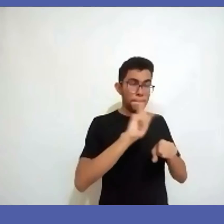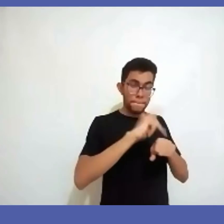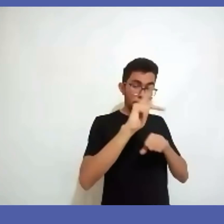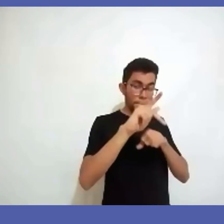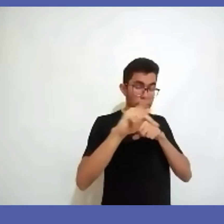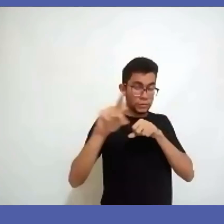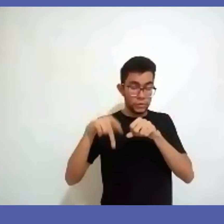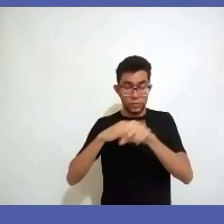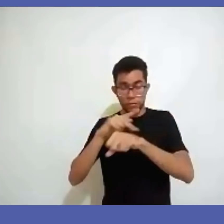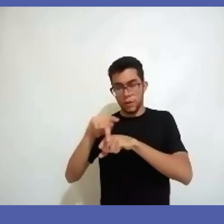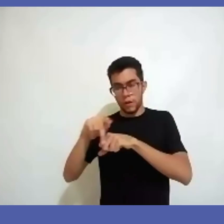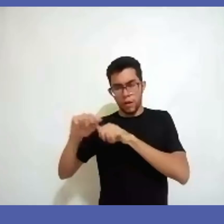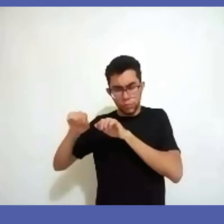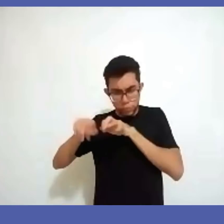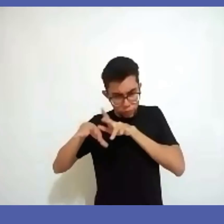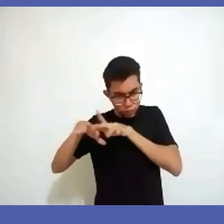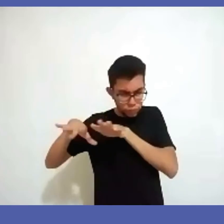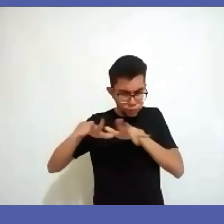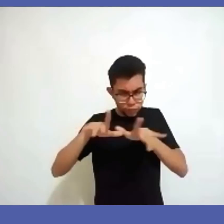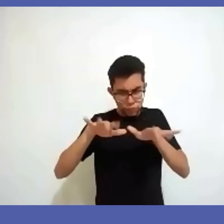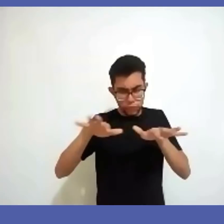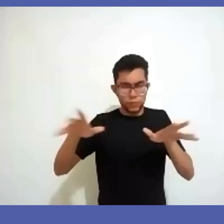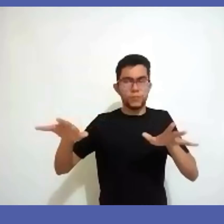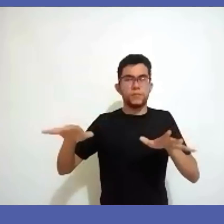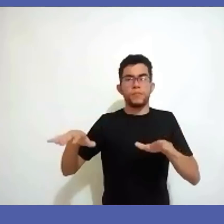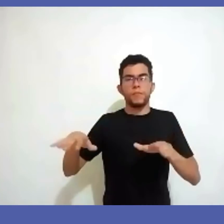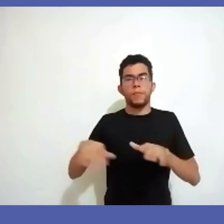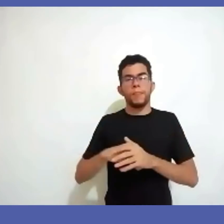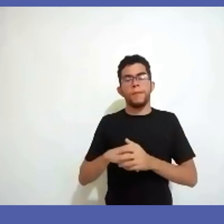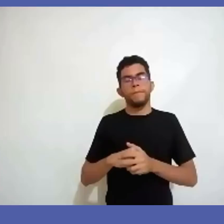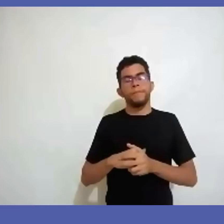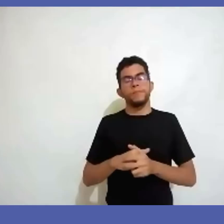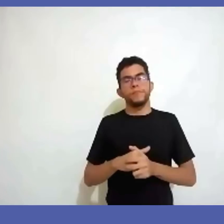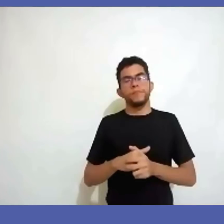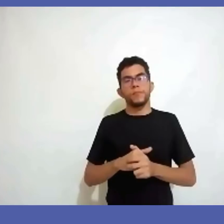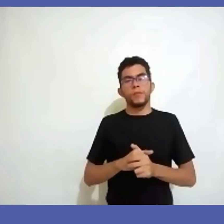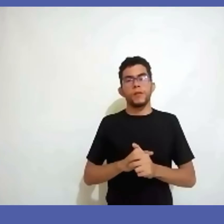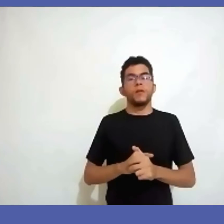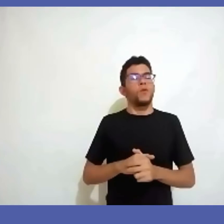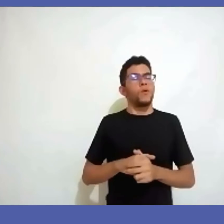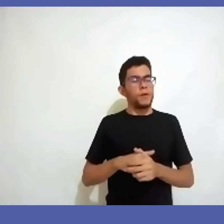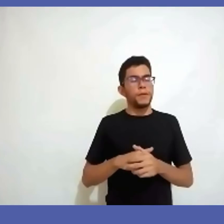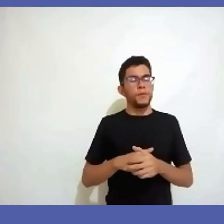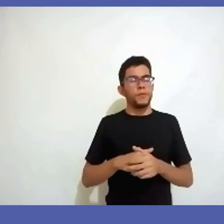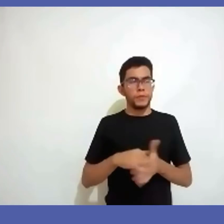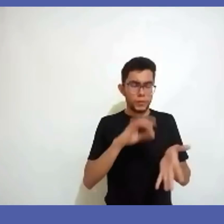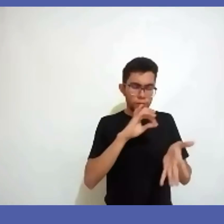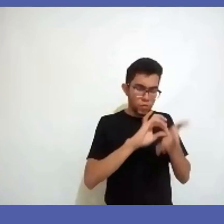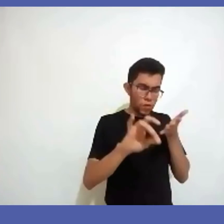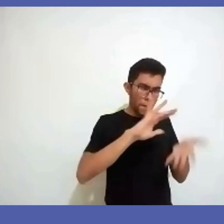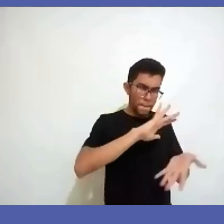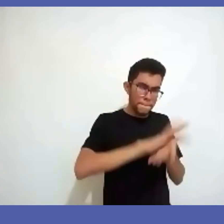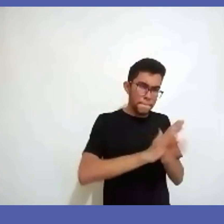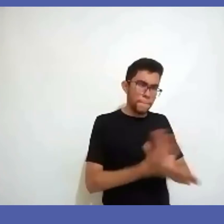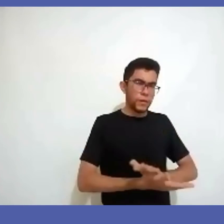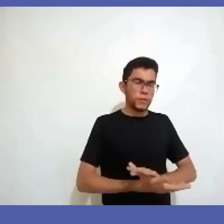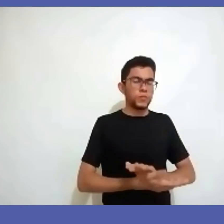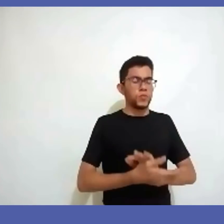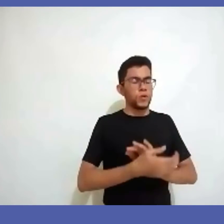territórios. Um deles é Jerusalém. Jerusalém voltou para os mãos de